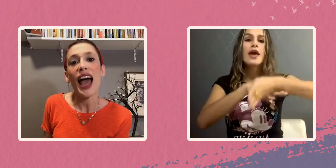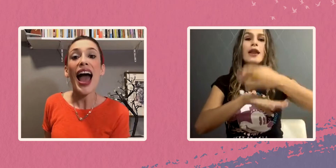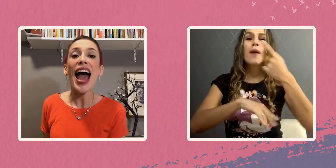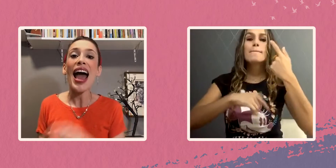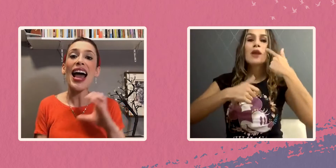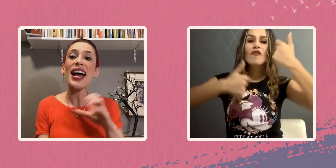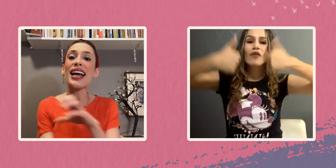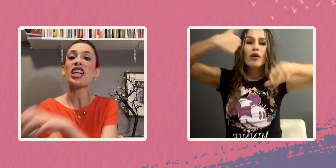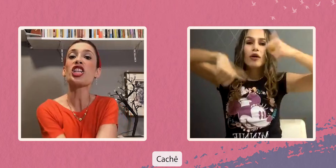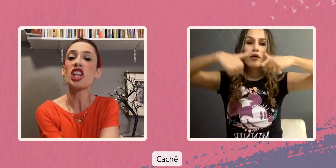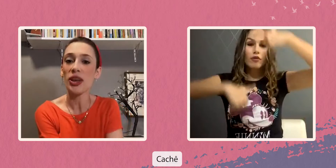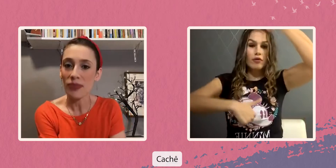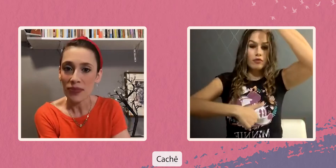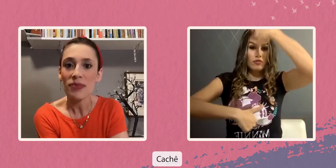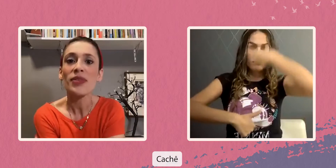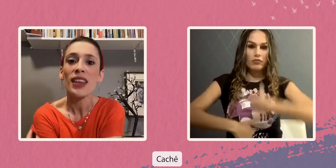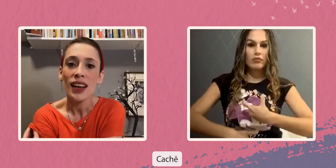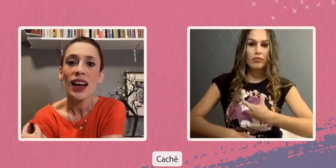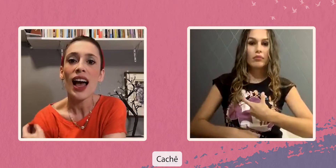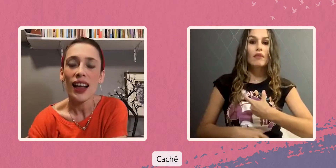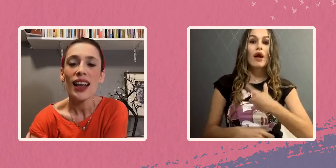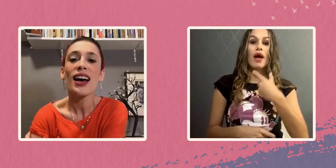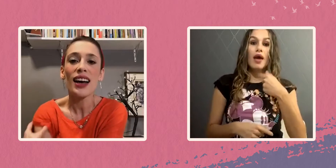C-A-C-A, cachê.